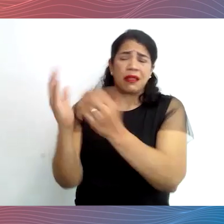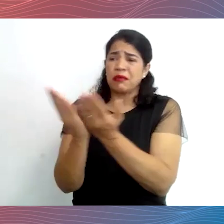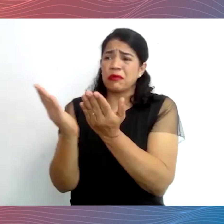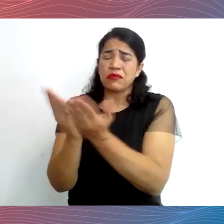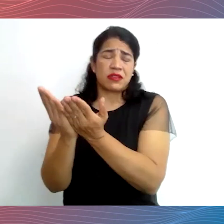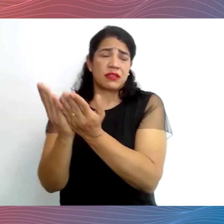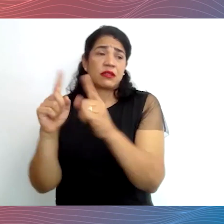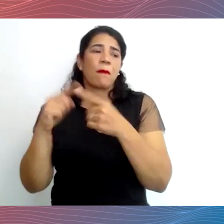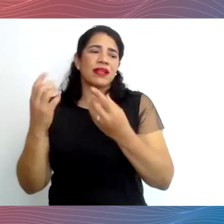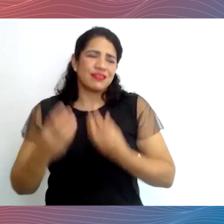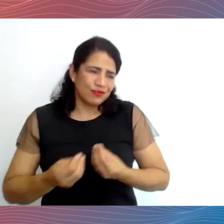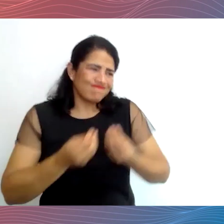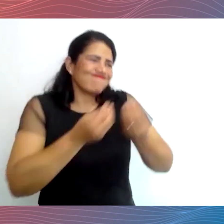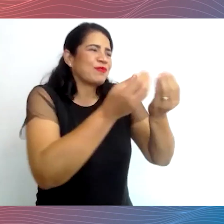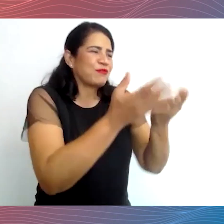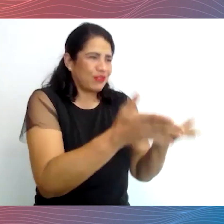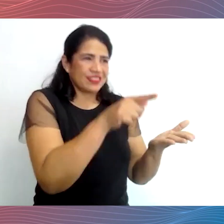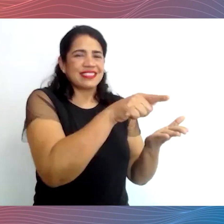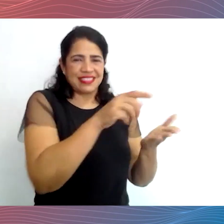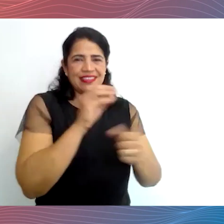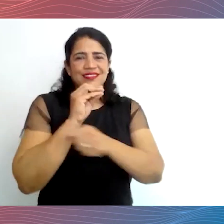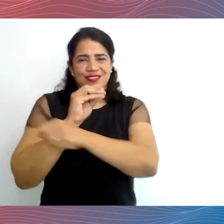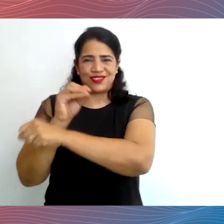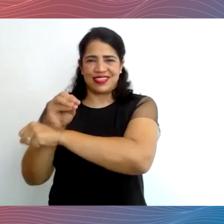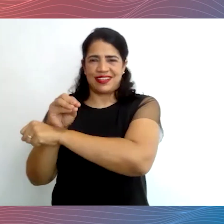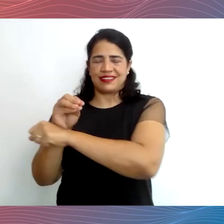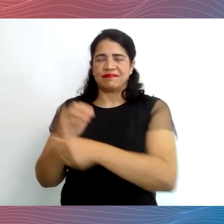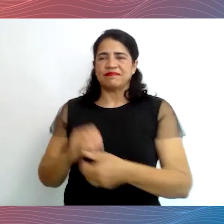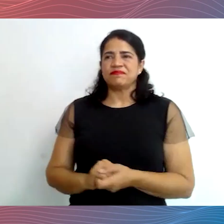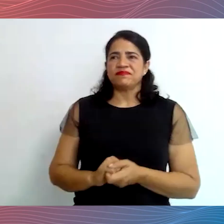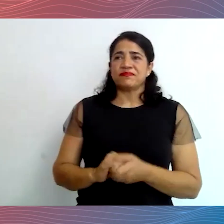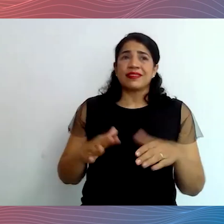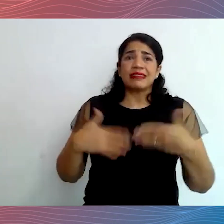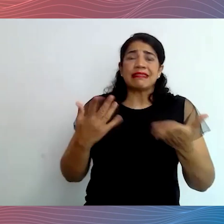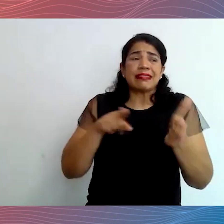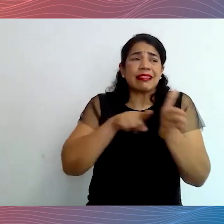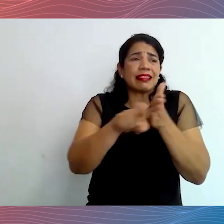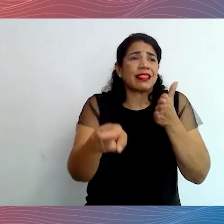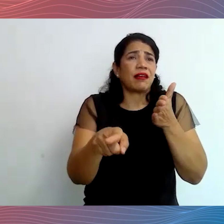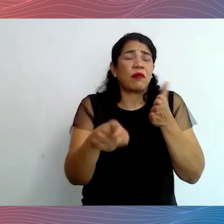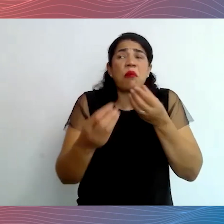Irmão, quem faz essa obra? Quem faz essa obra?